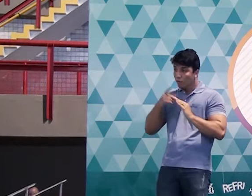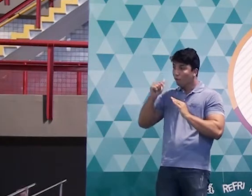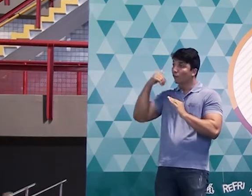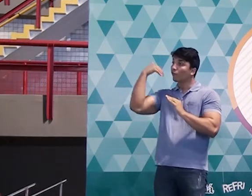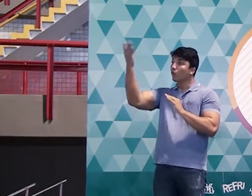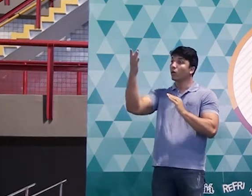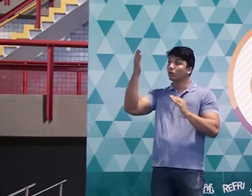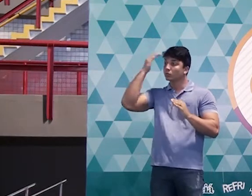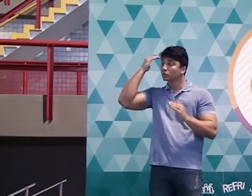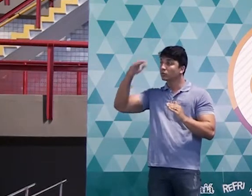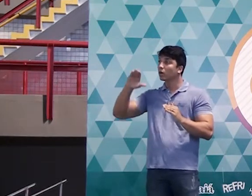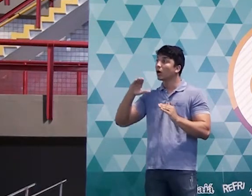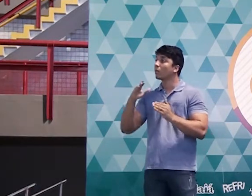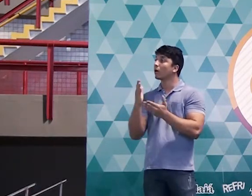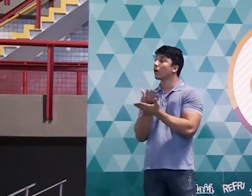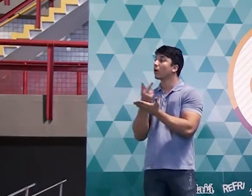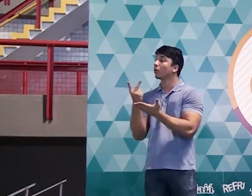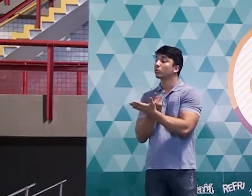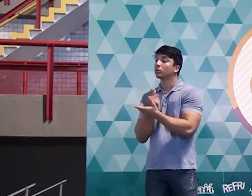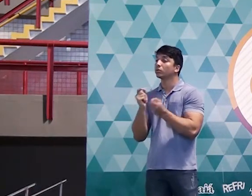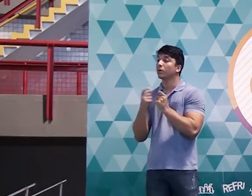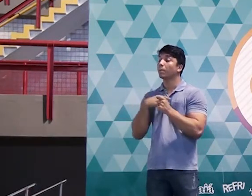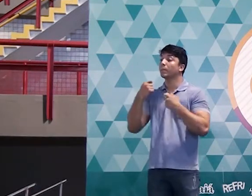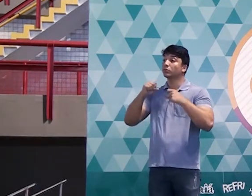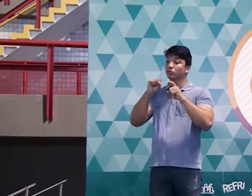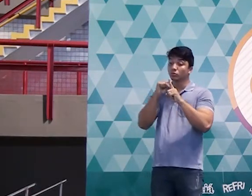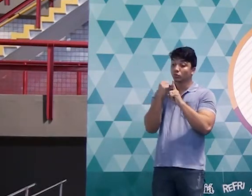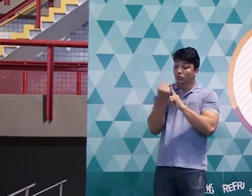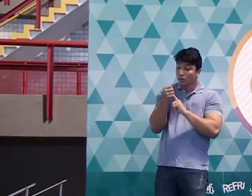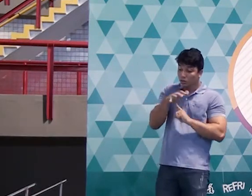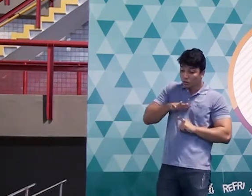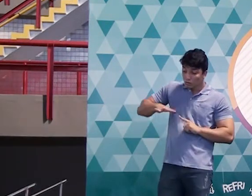acontece lá fora, nós íamos ter que criar uma sociedade de